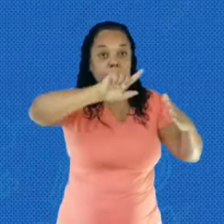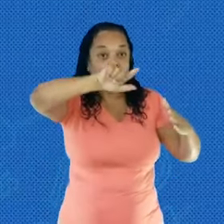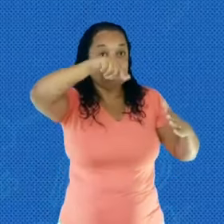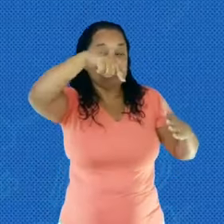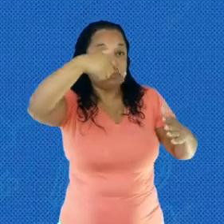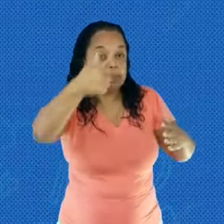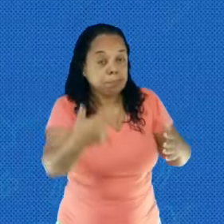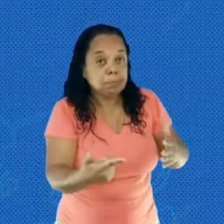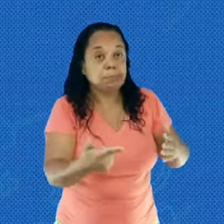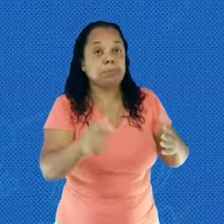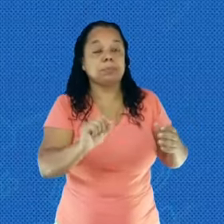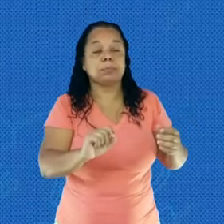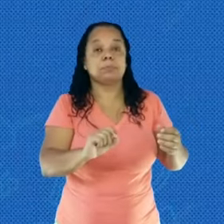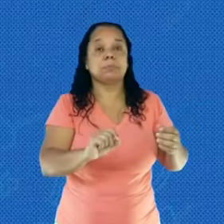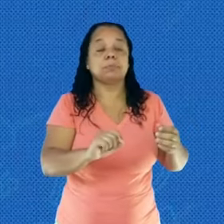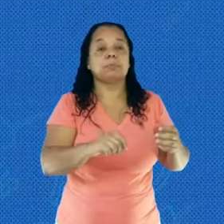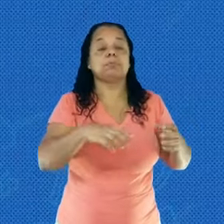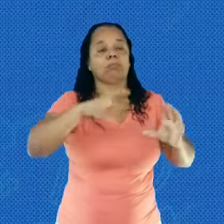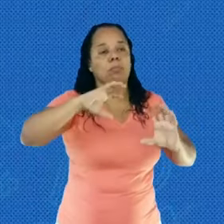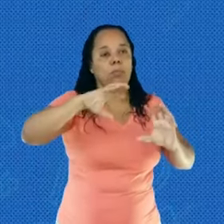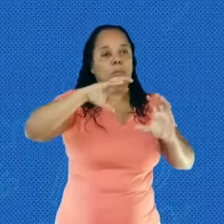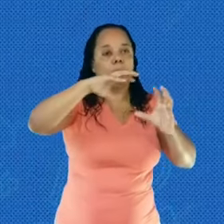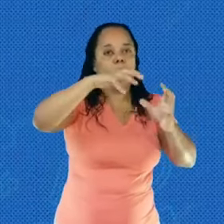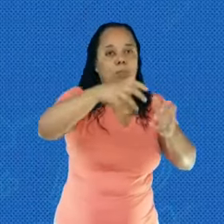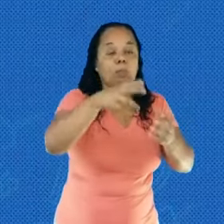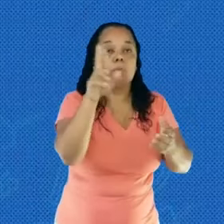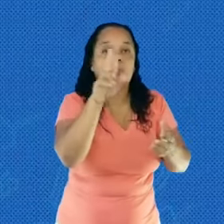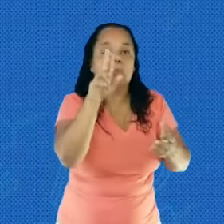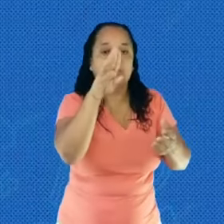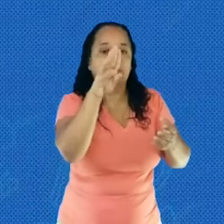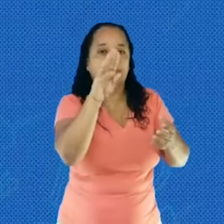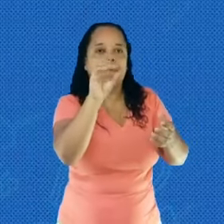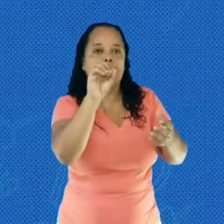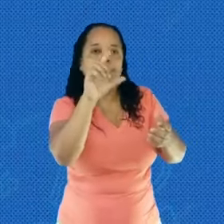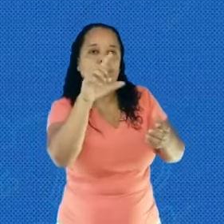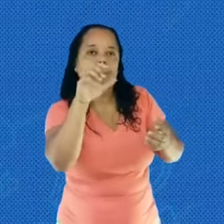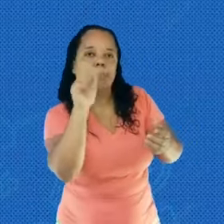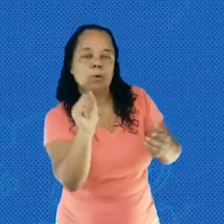Por exemplo, quando eu faço a adaptação no jogo da memória,